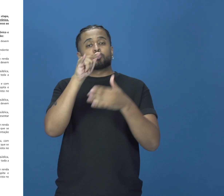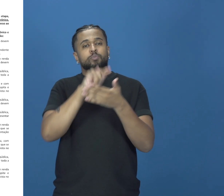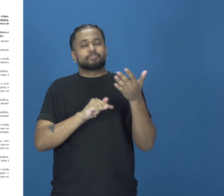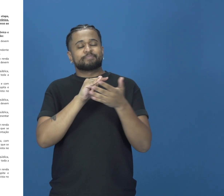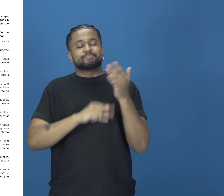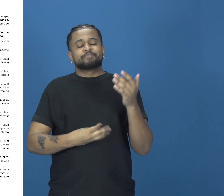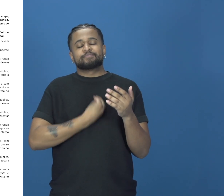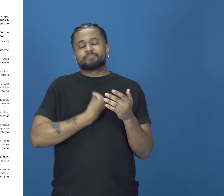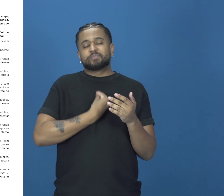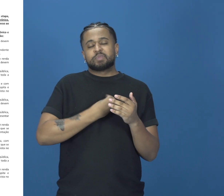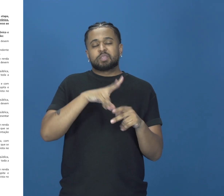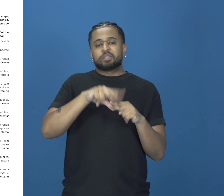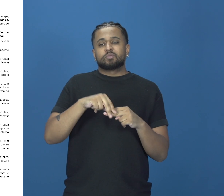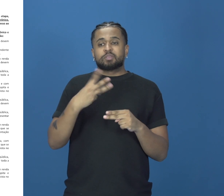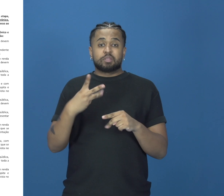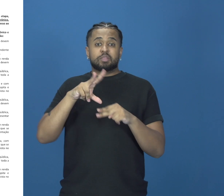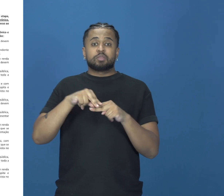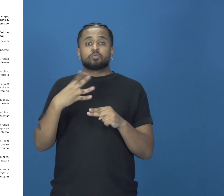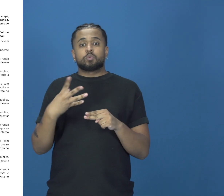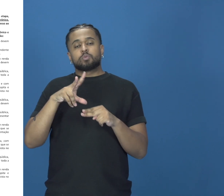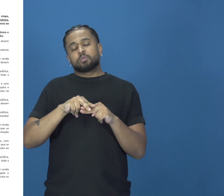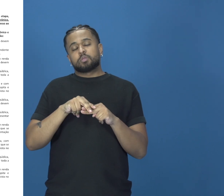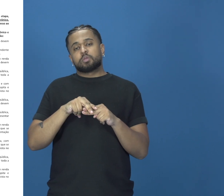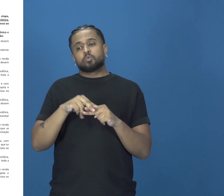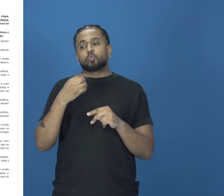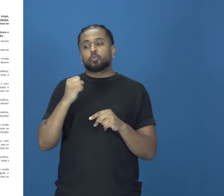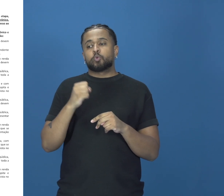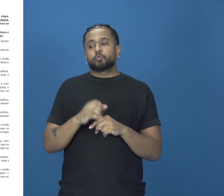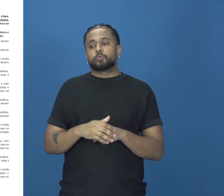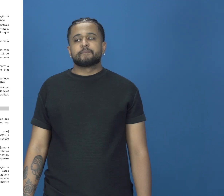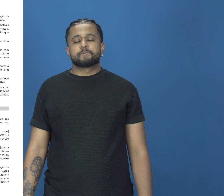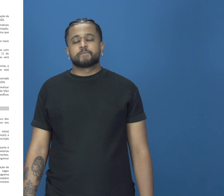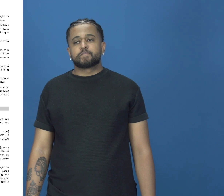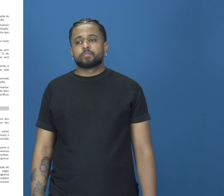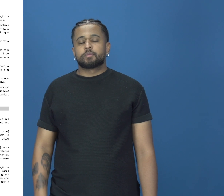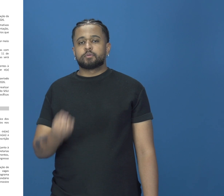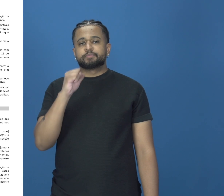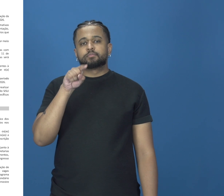documentação prevista no anexo 3, anexo 4 e no anexo 8.